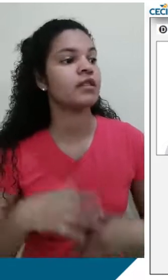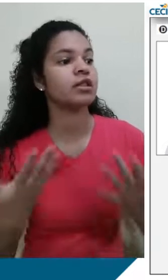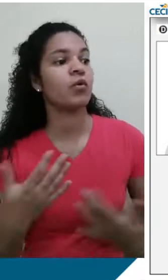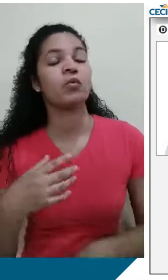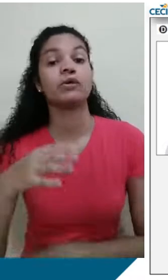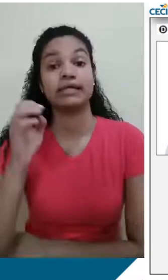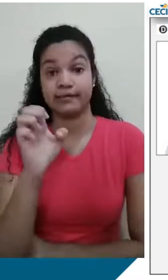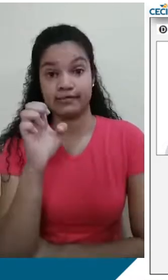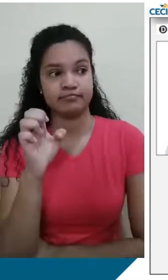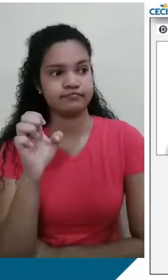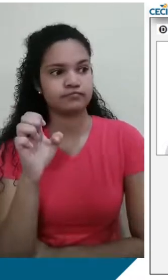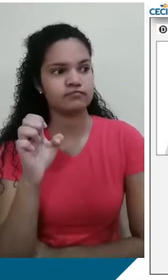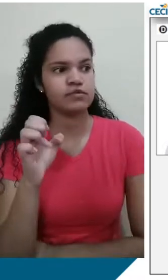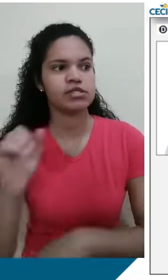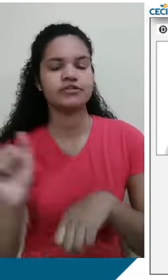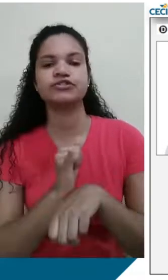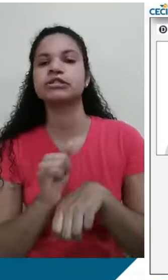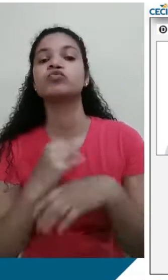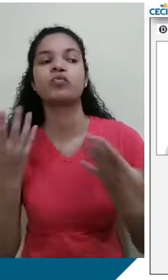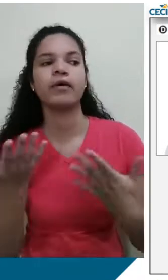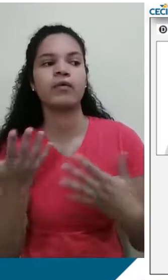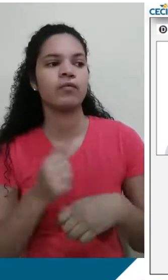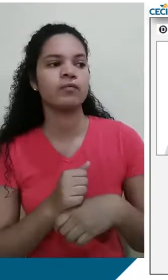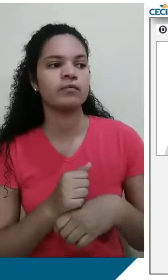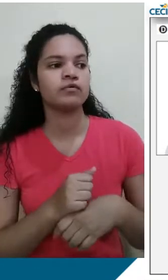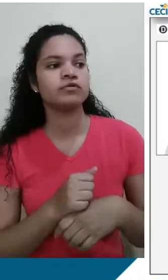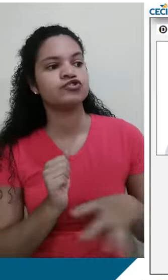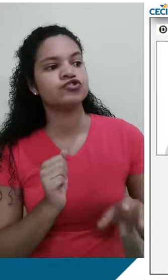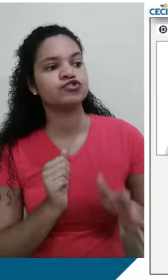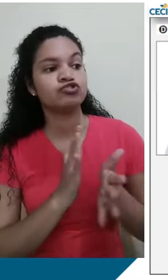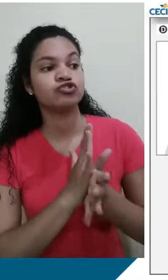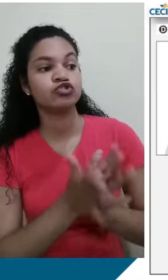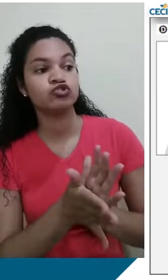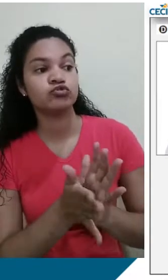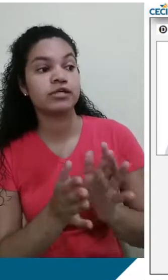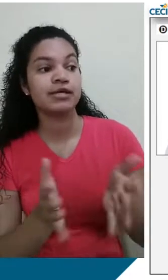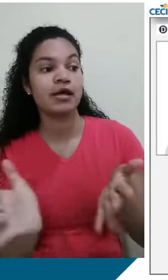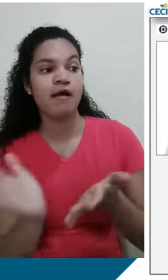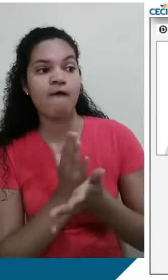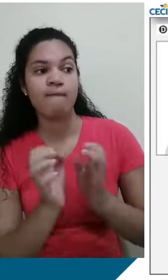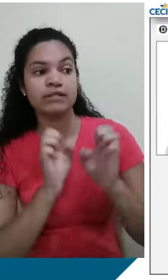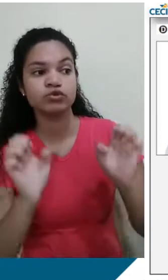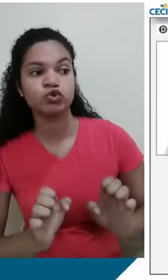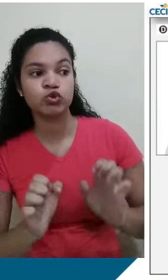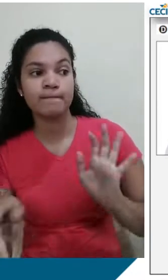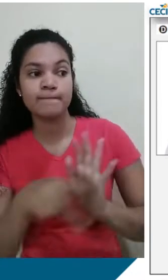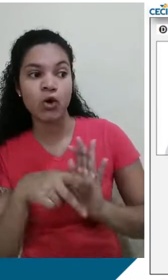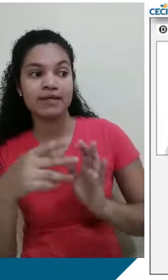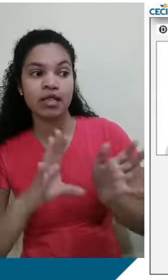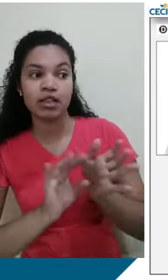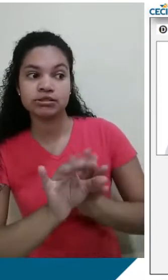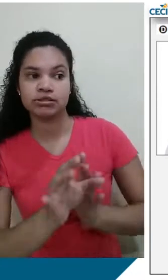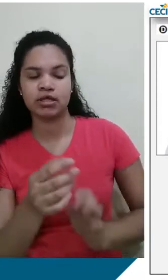traz a estratégia de danificar estruturas específicas da célula bacteriana. É esse o